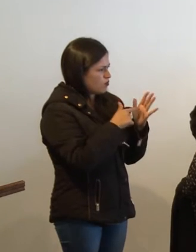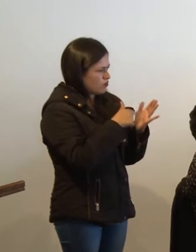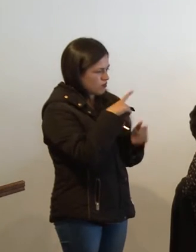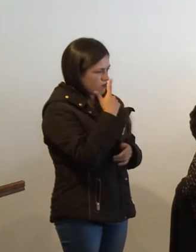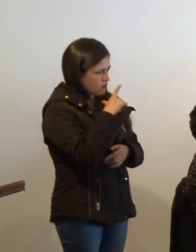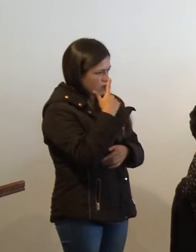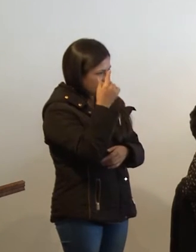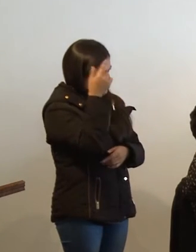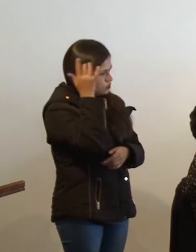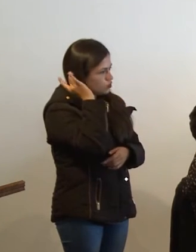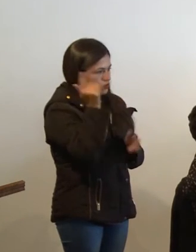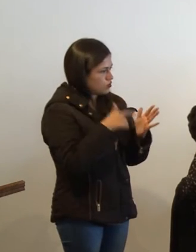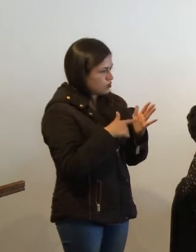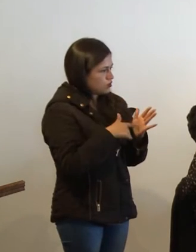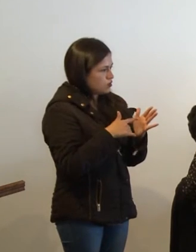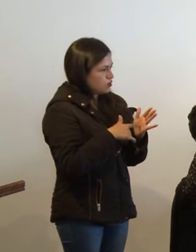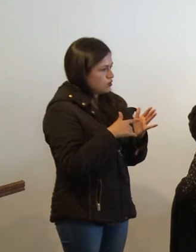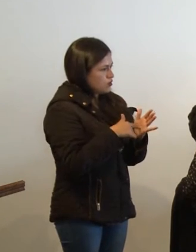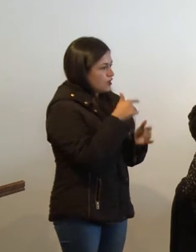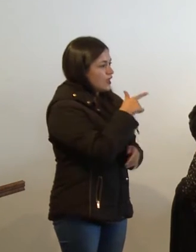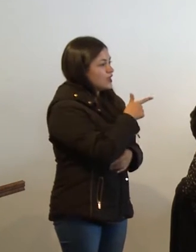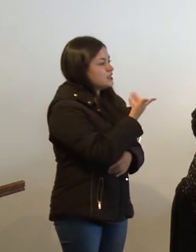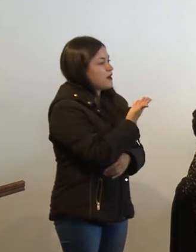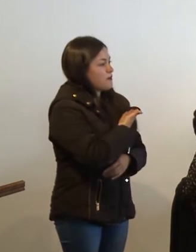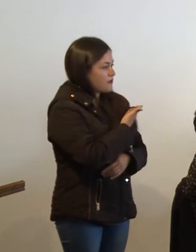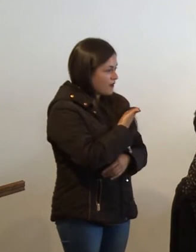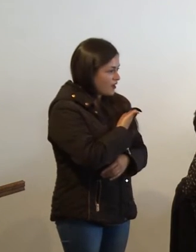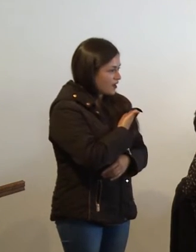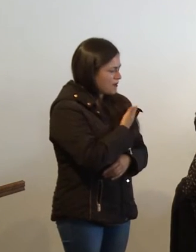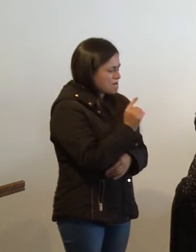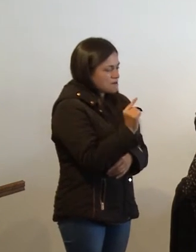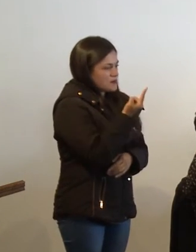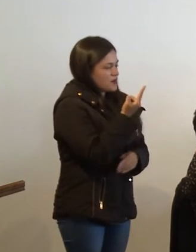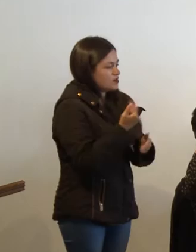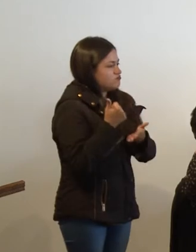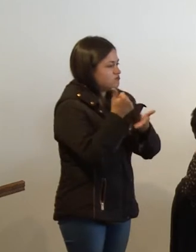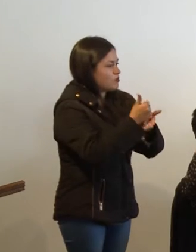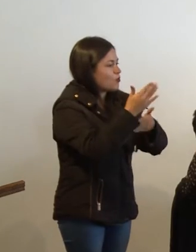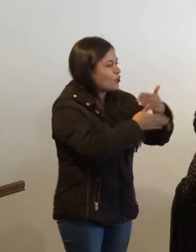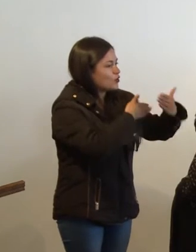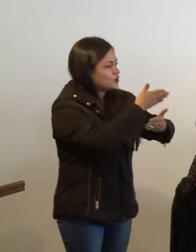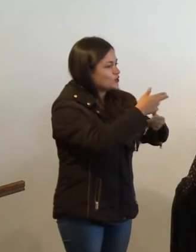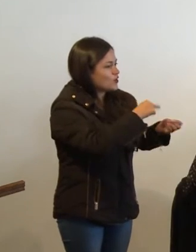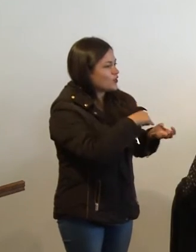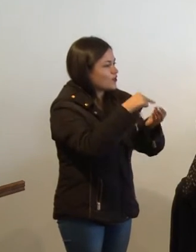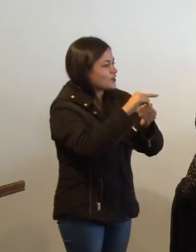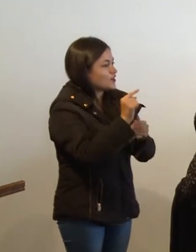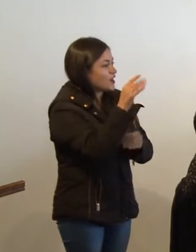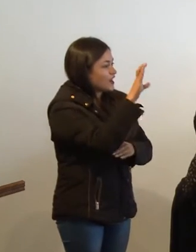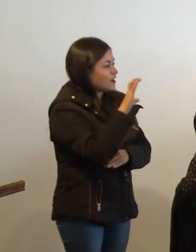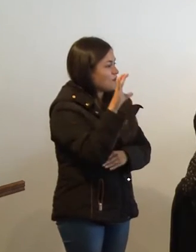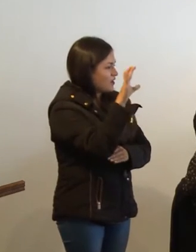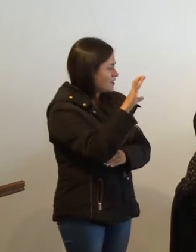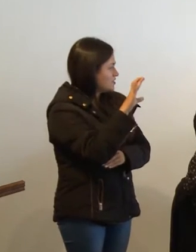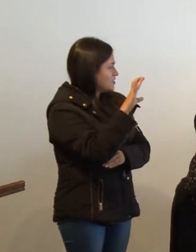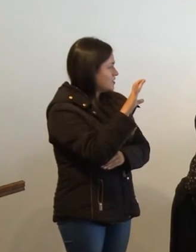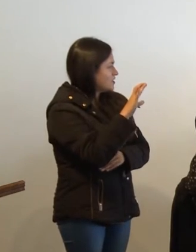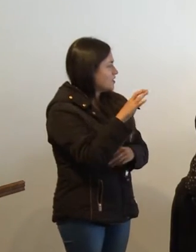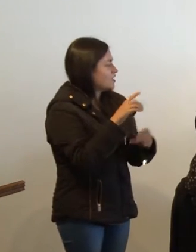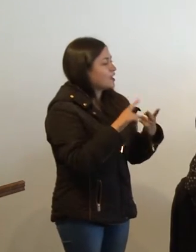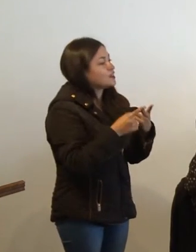digamos, como madre maestra del proceso de educación popular en el país junto con muchos otros.